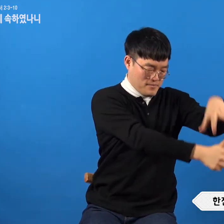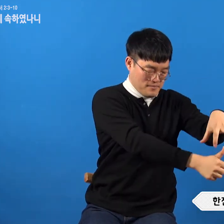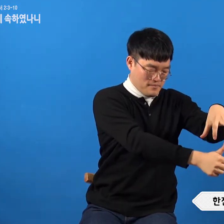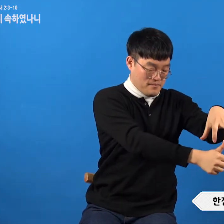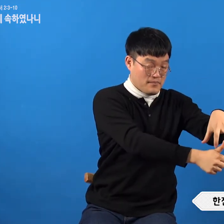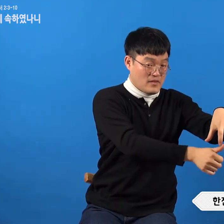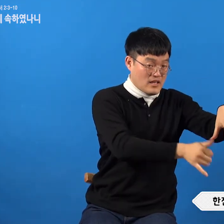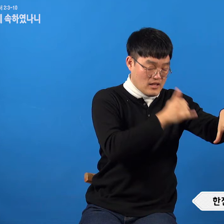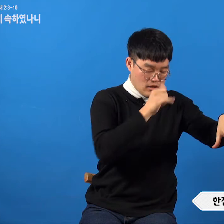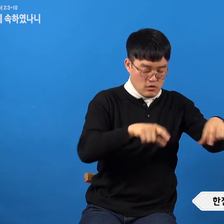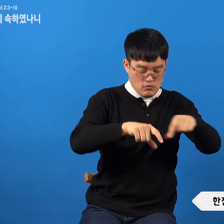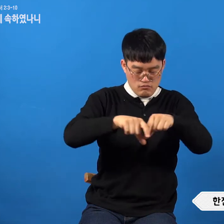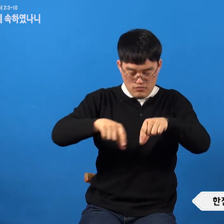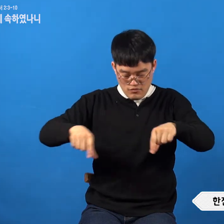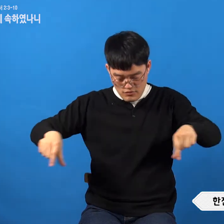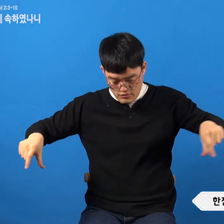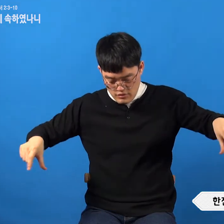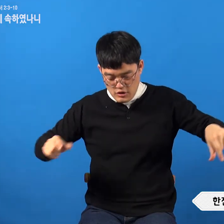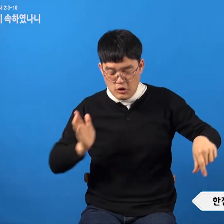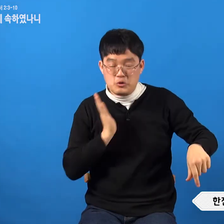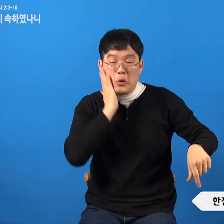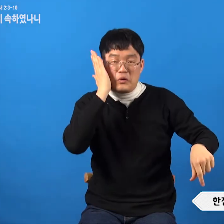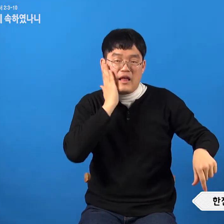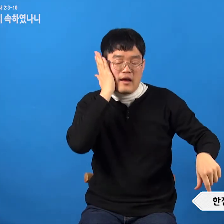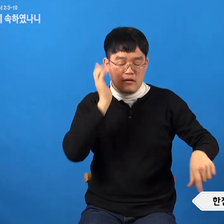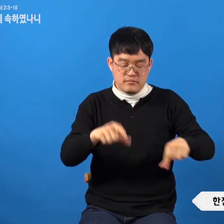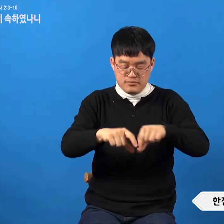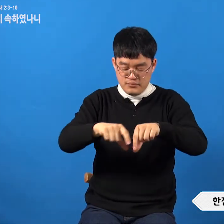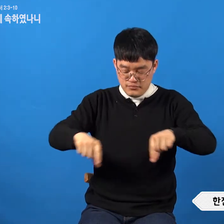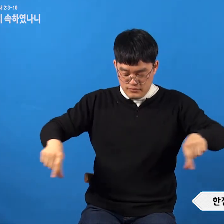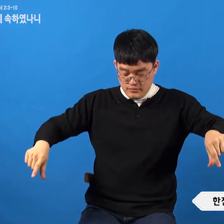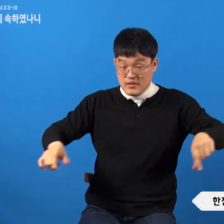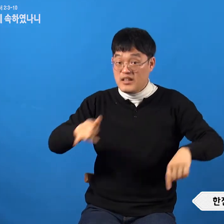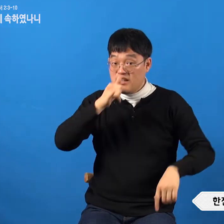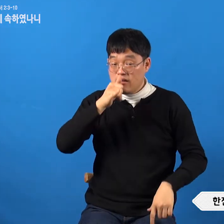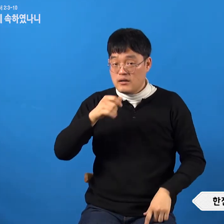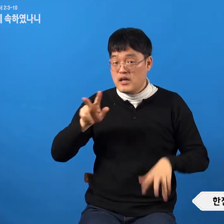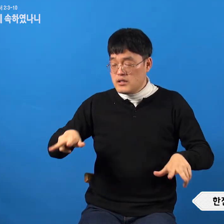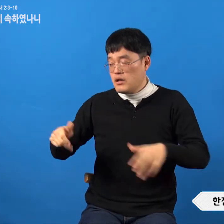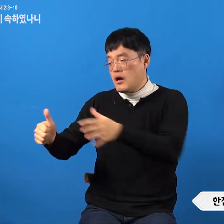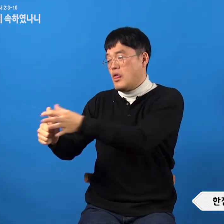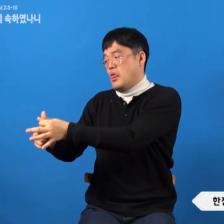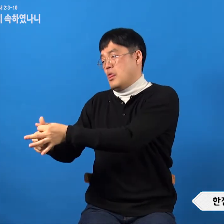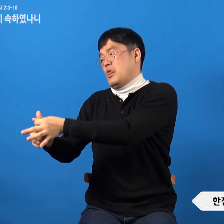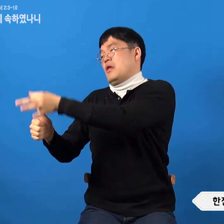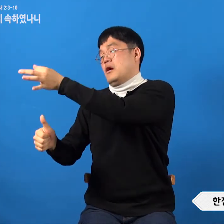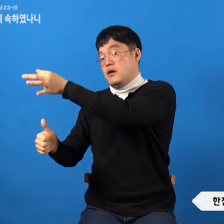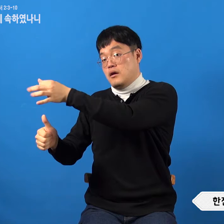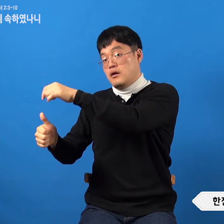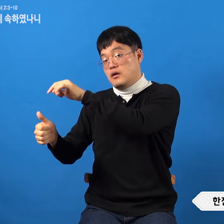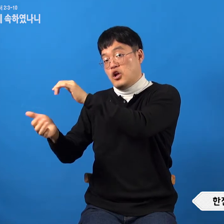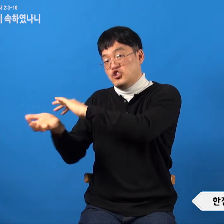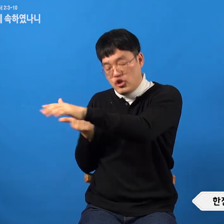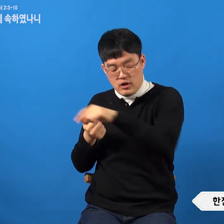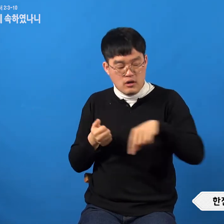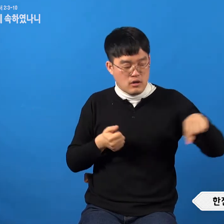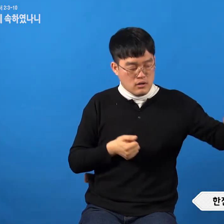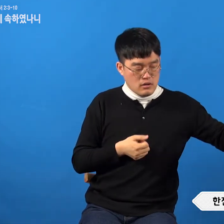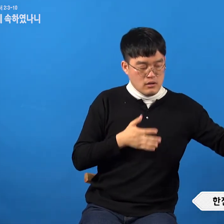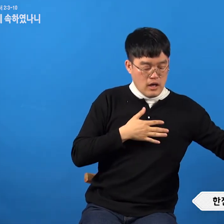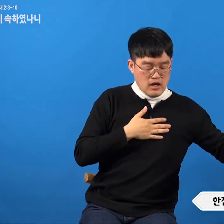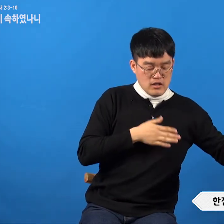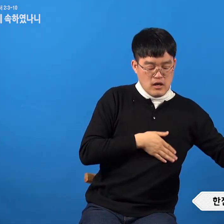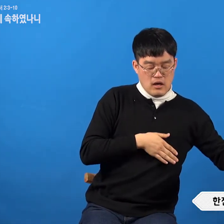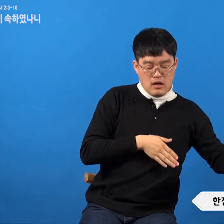깔려 있는데 그걸 그린 마일이라고 합니다. 그러니까 사형수가 그린 마일에 발을 내디뎠다는 말은